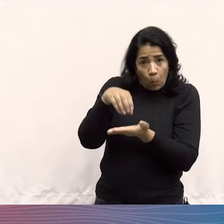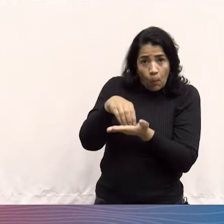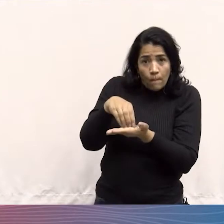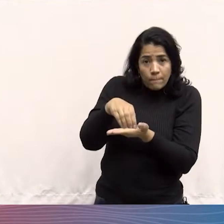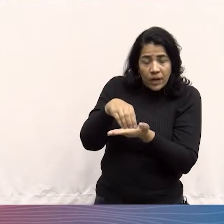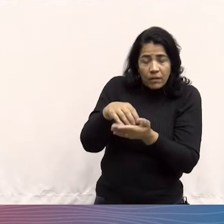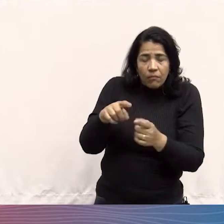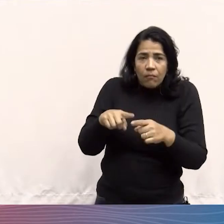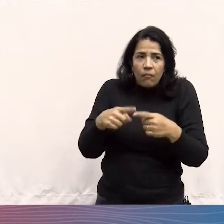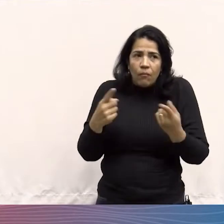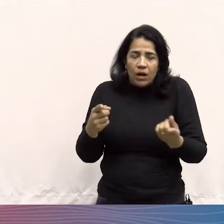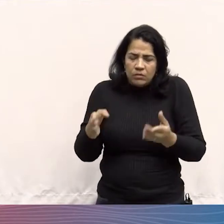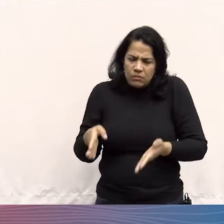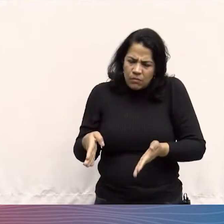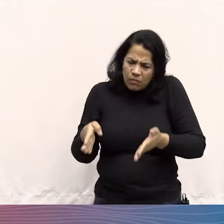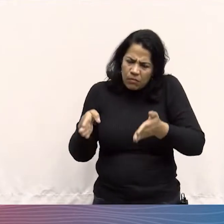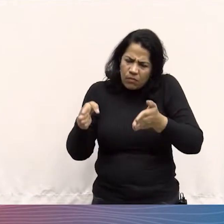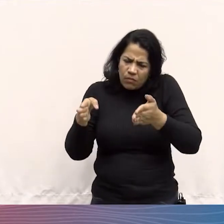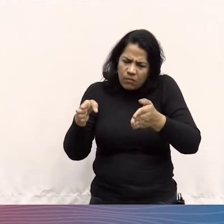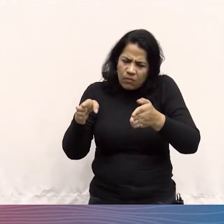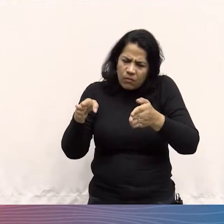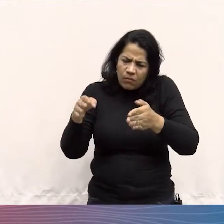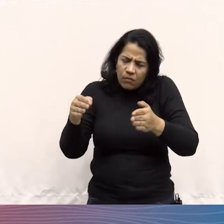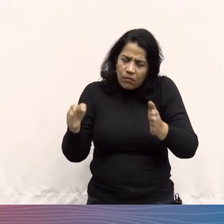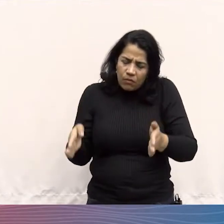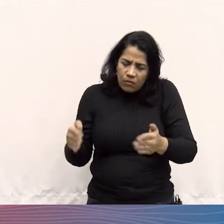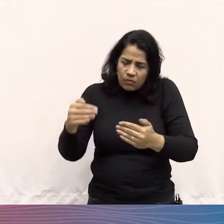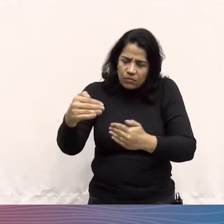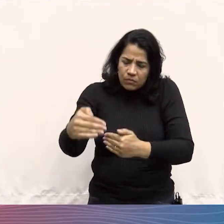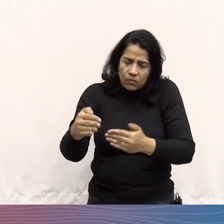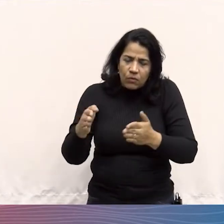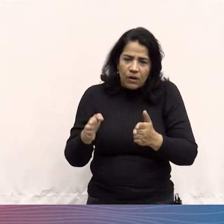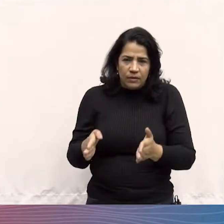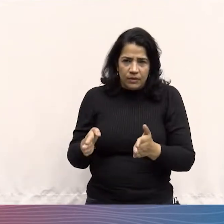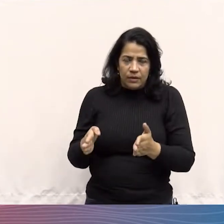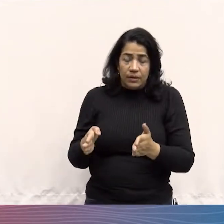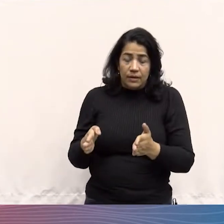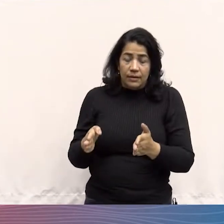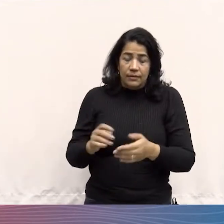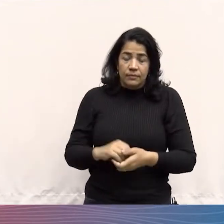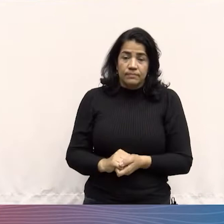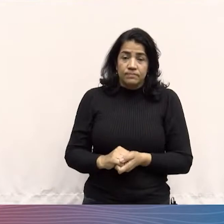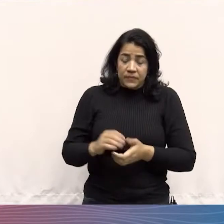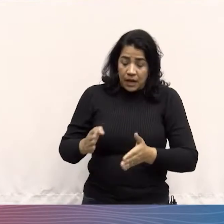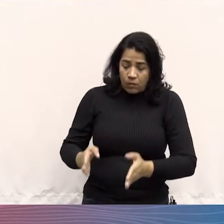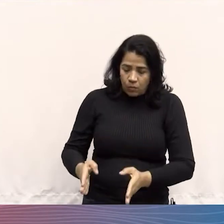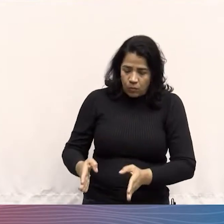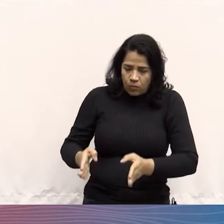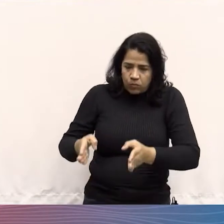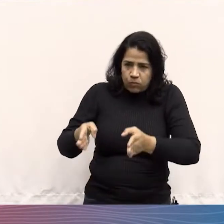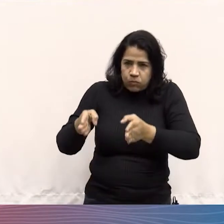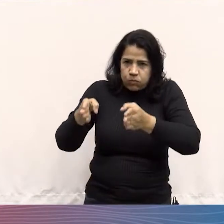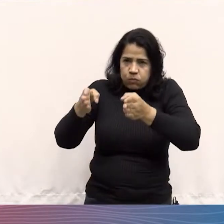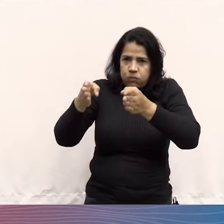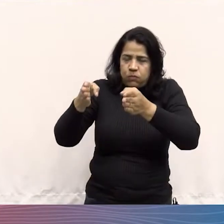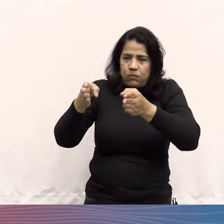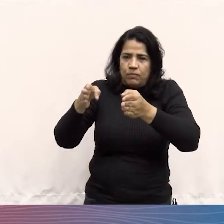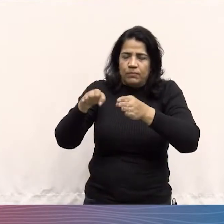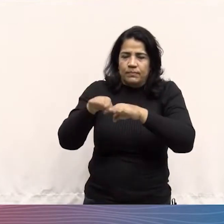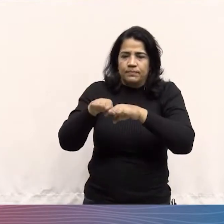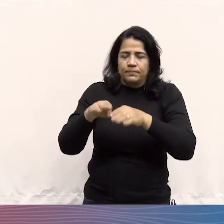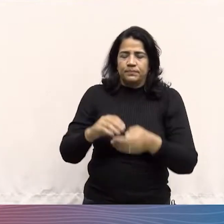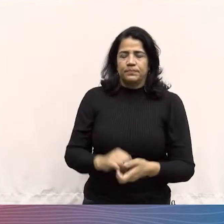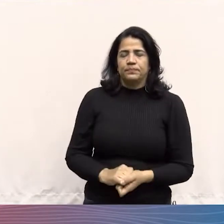é quadrado, é um cubo. Amém? Mostrar para vocês. Em